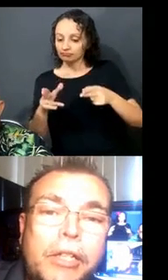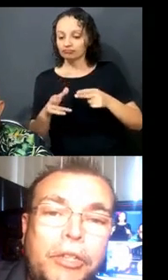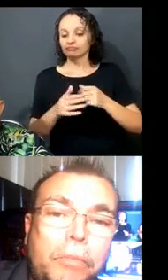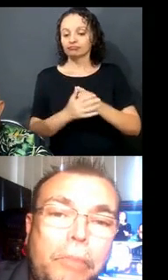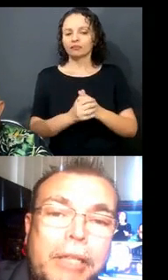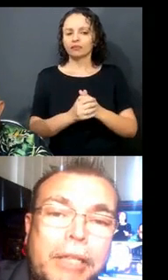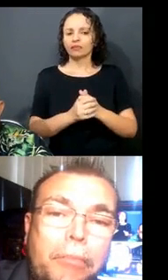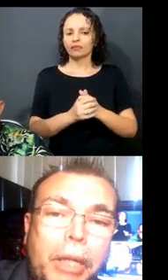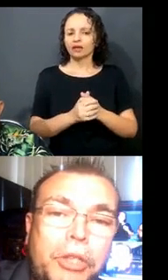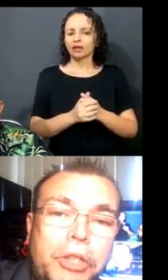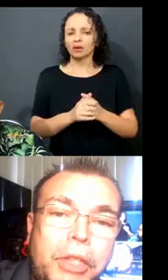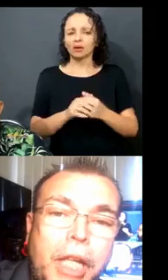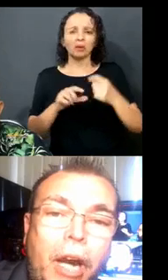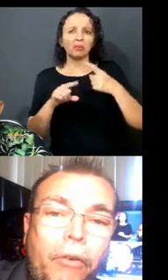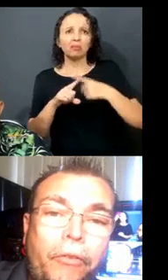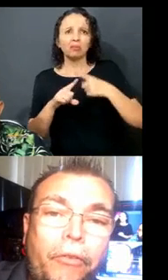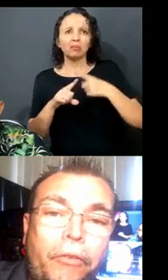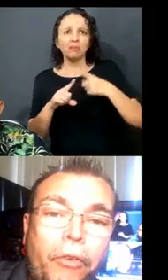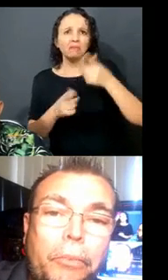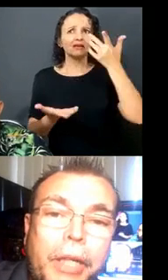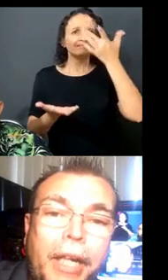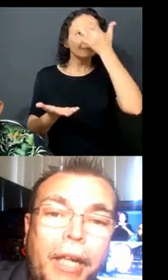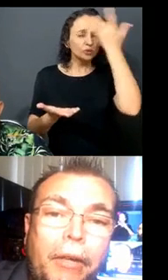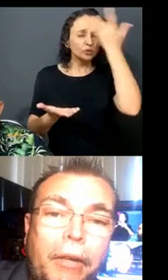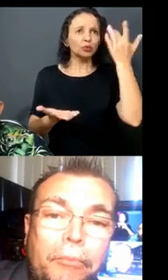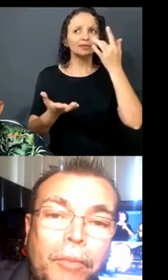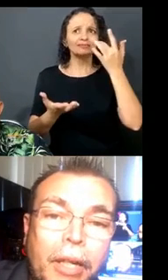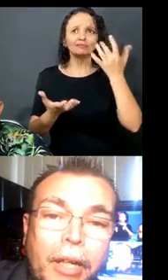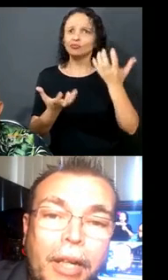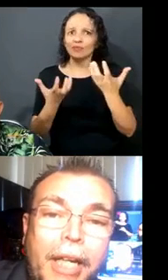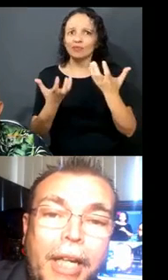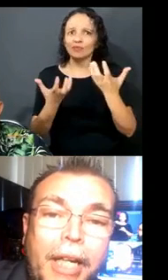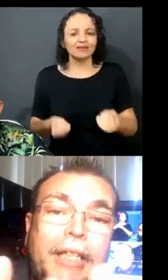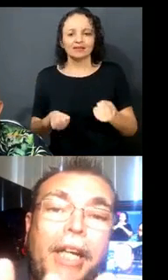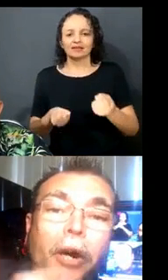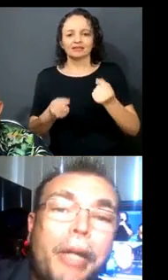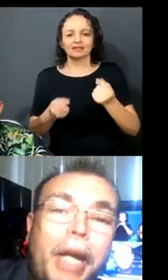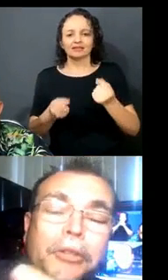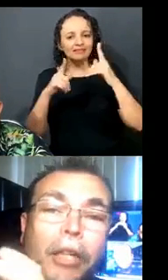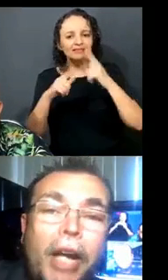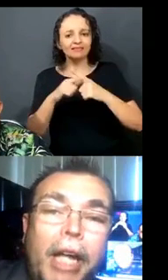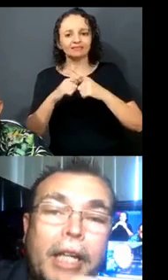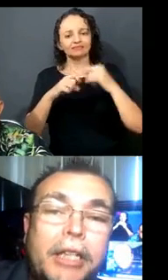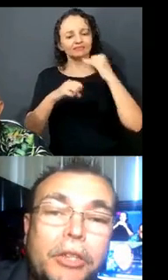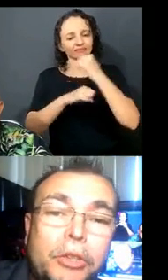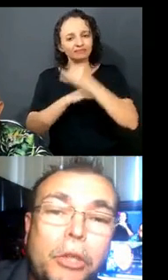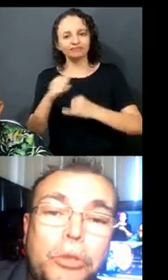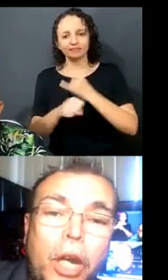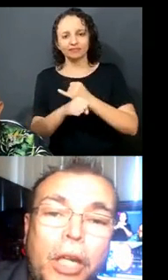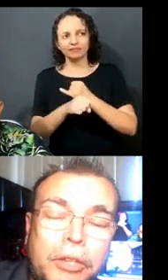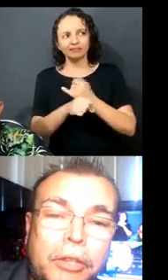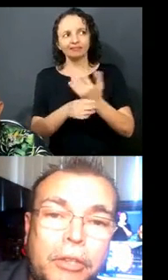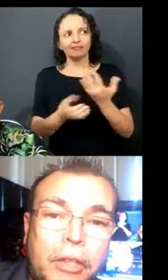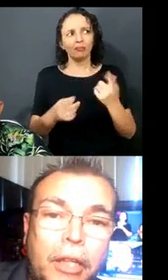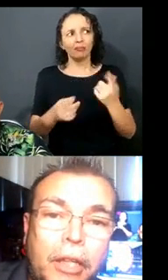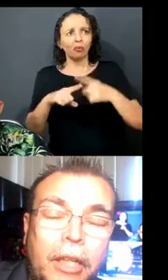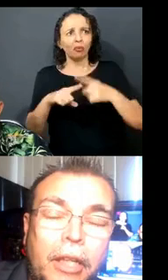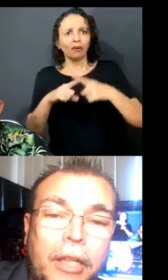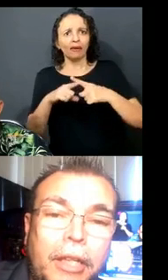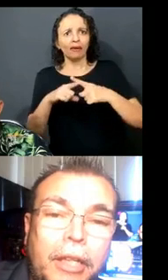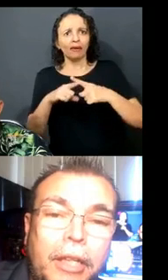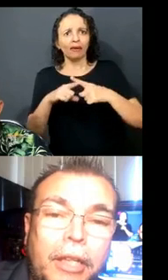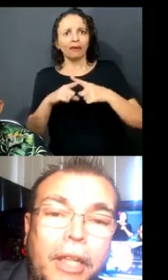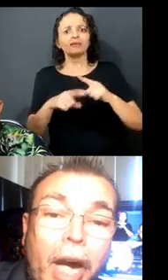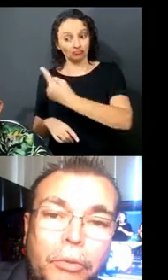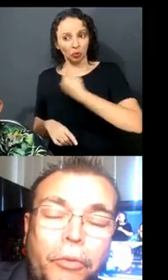relutância de passar para digital foi porque a igreja é o prédio. Não é, a igreja somos nós. E